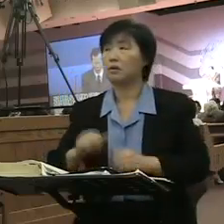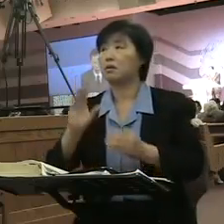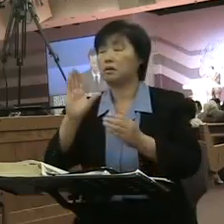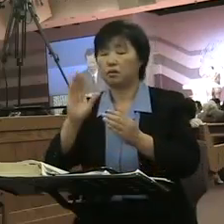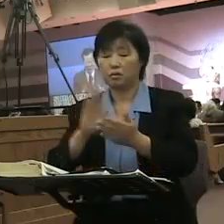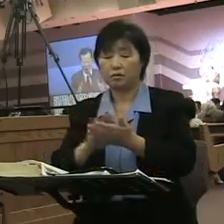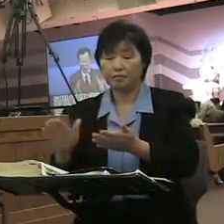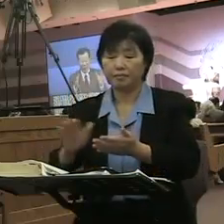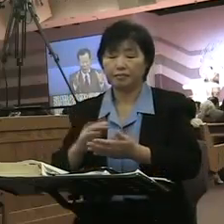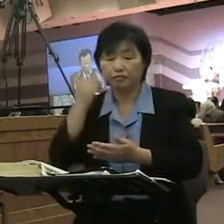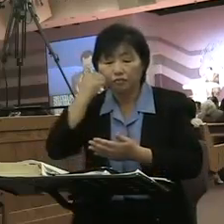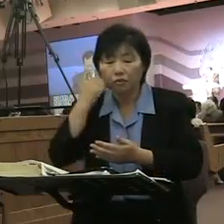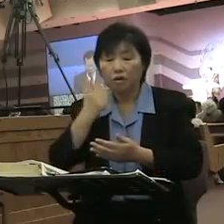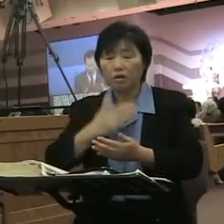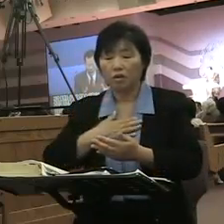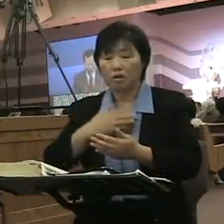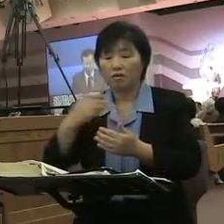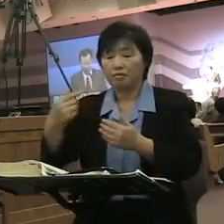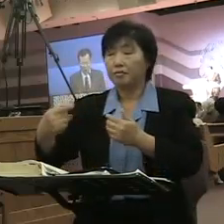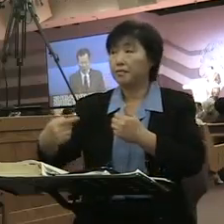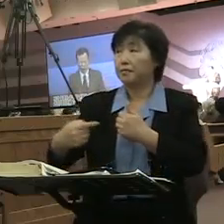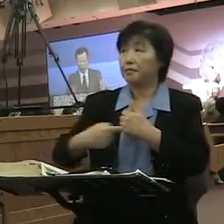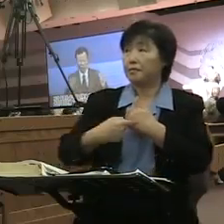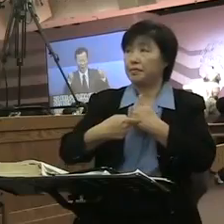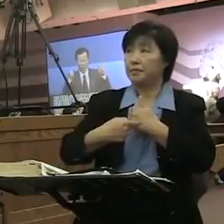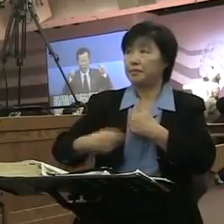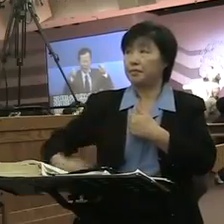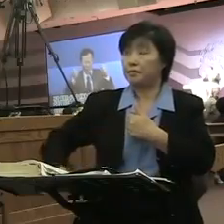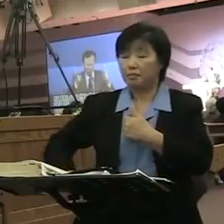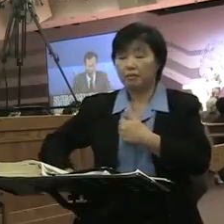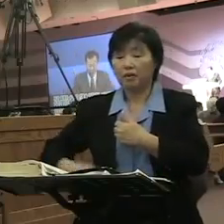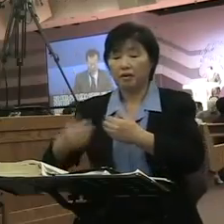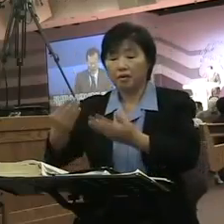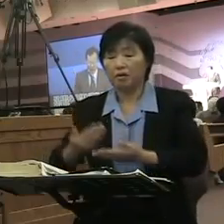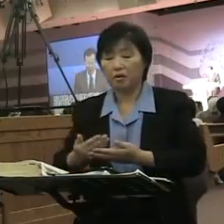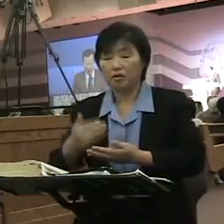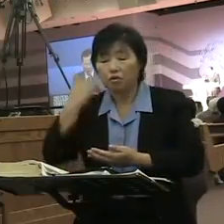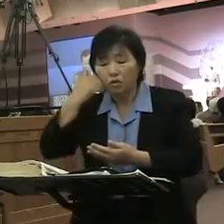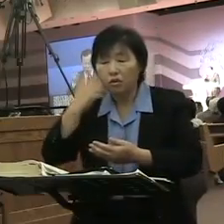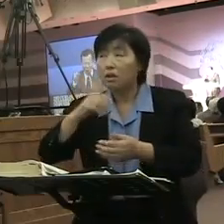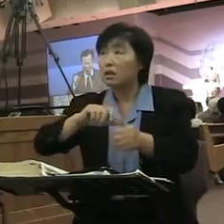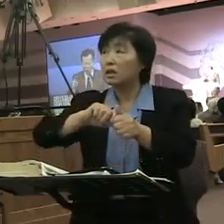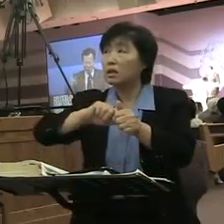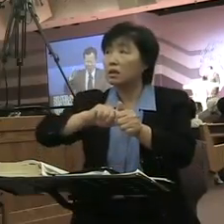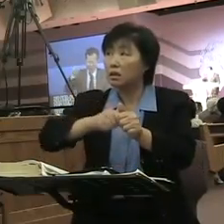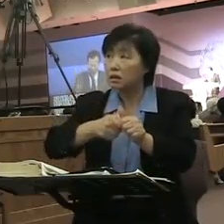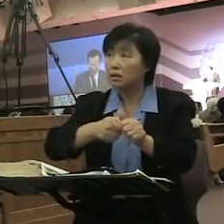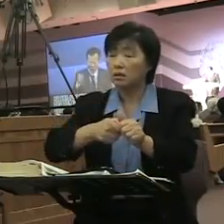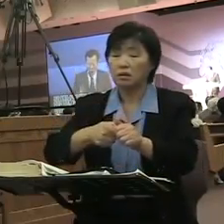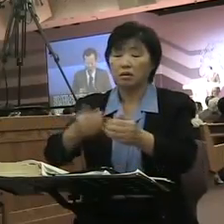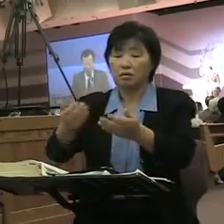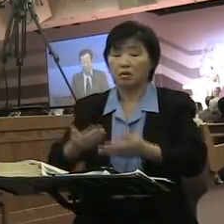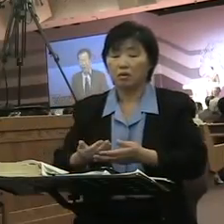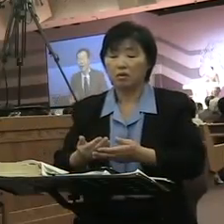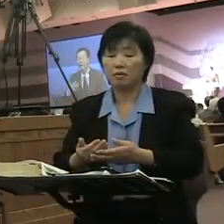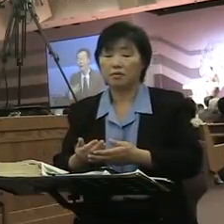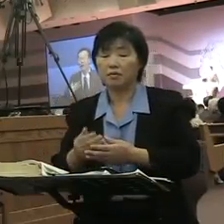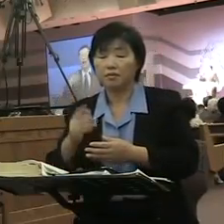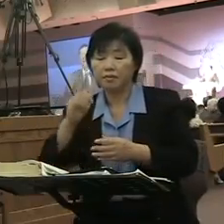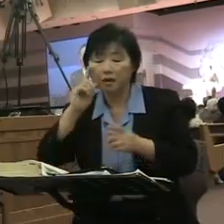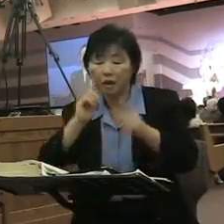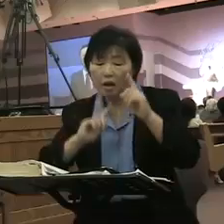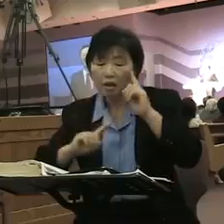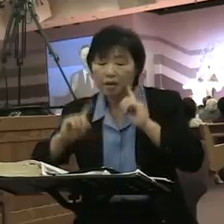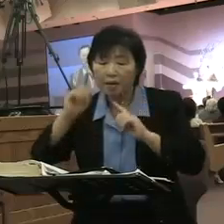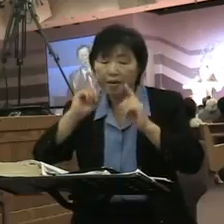때마다 누군가 나를 위하여 찔림을 받아야 되고 누군가 나를 위하여 징계를 받아야 되고 누군가 나를 위하여 상해졌기 때문에